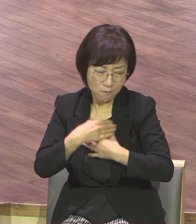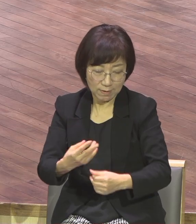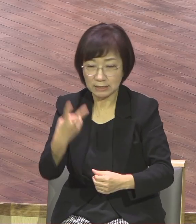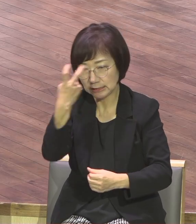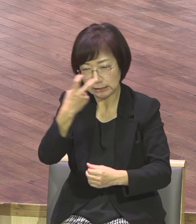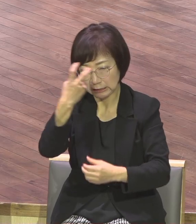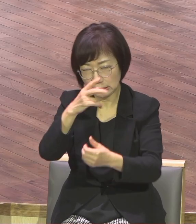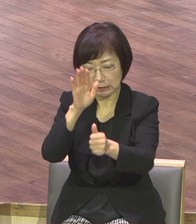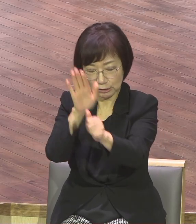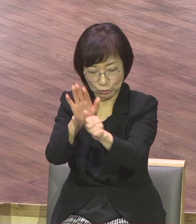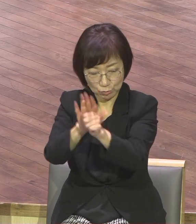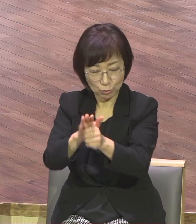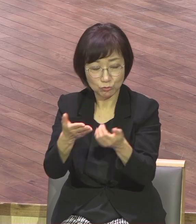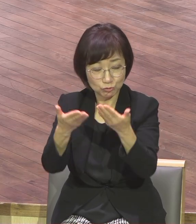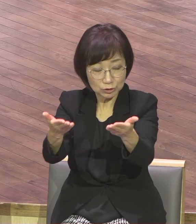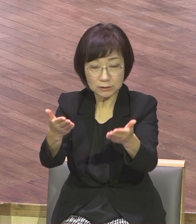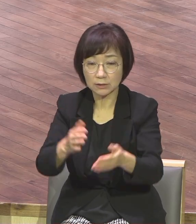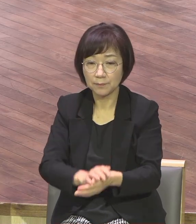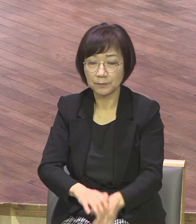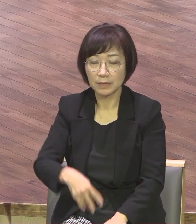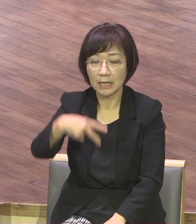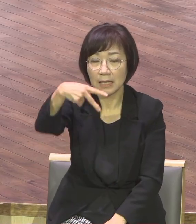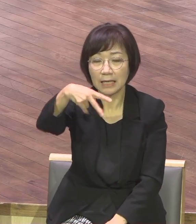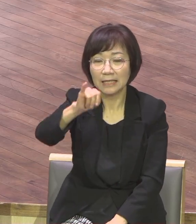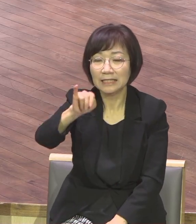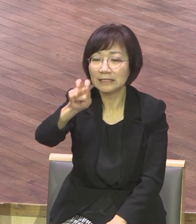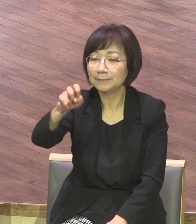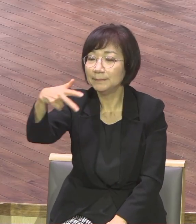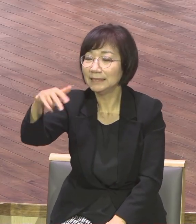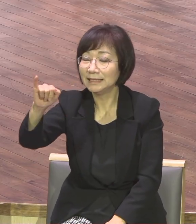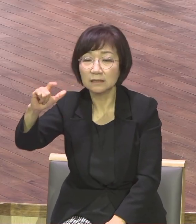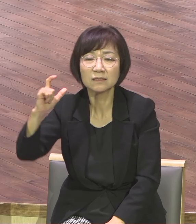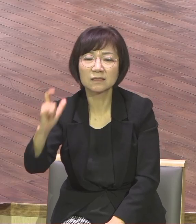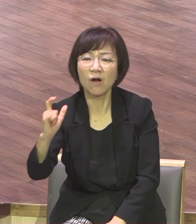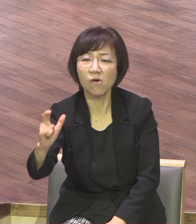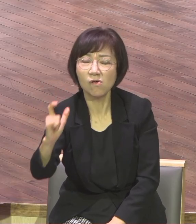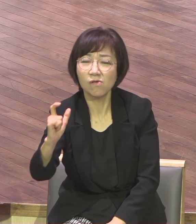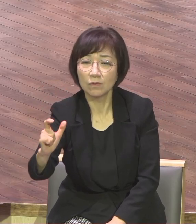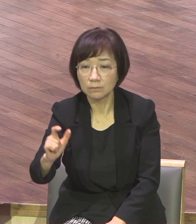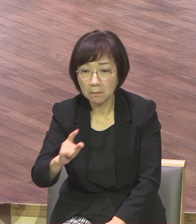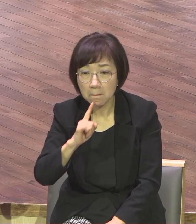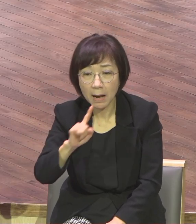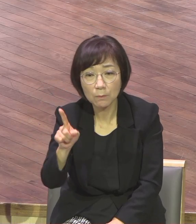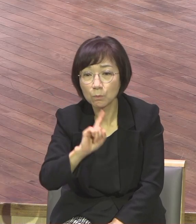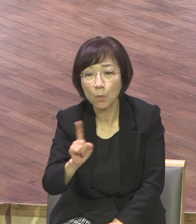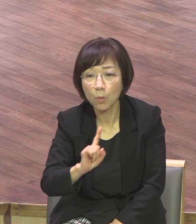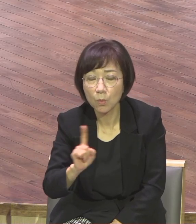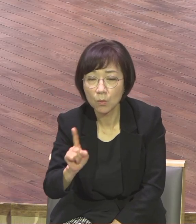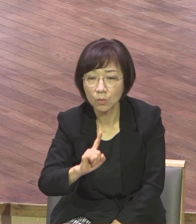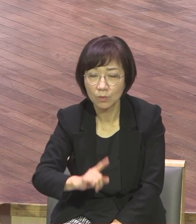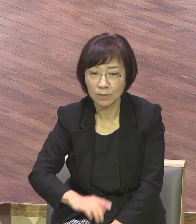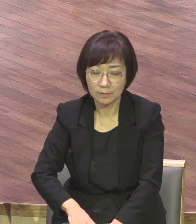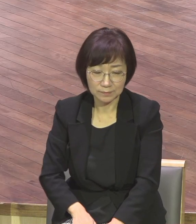주를 신뢰함이라. 심지가 견고한 자, 심지가 견고한 자,